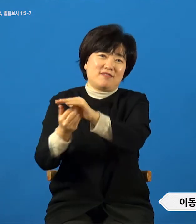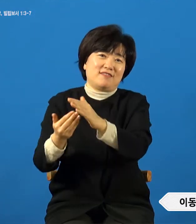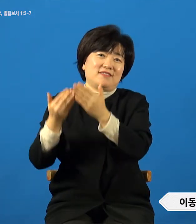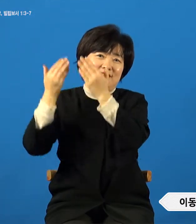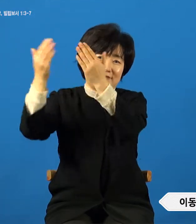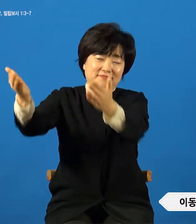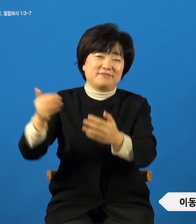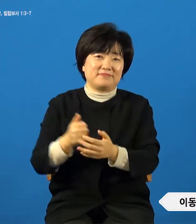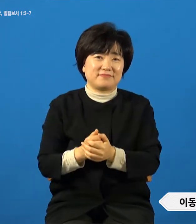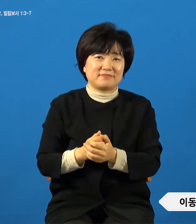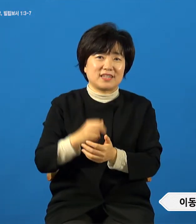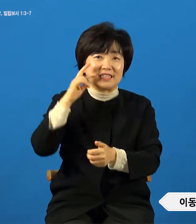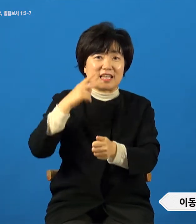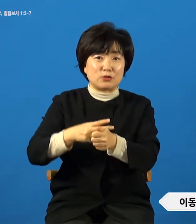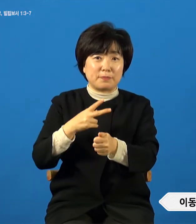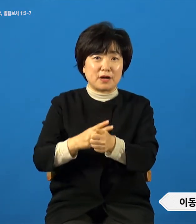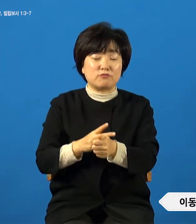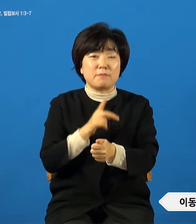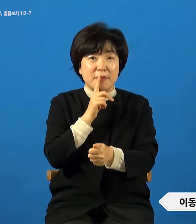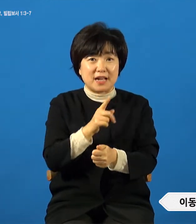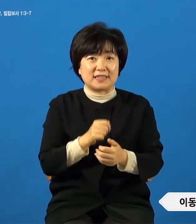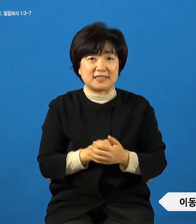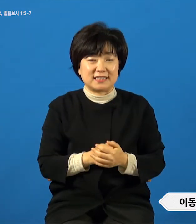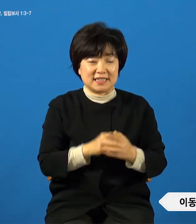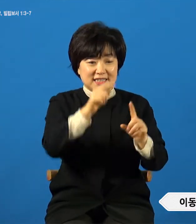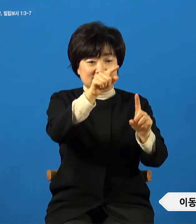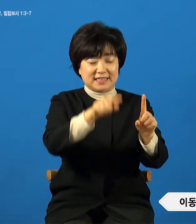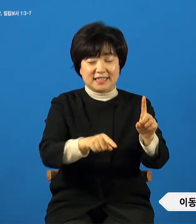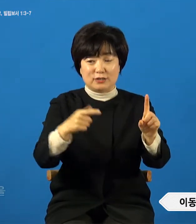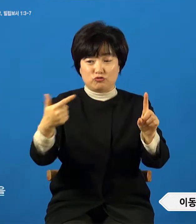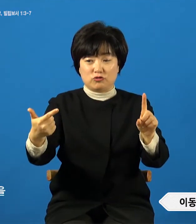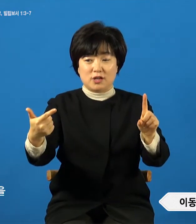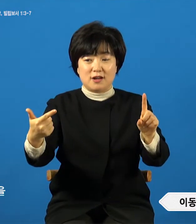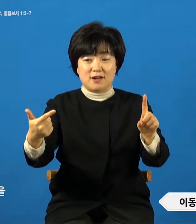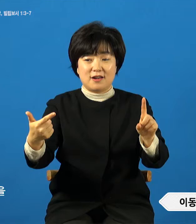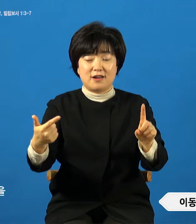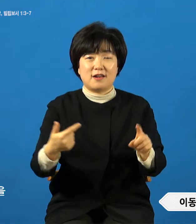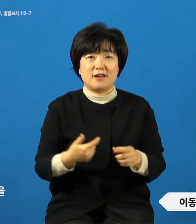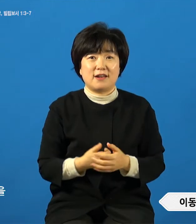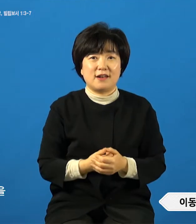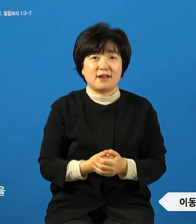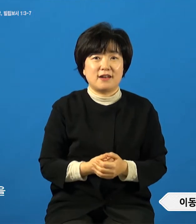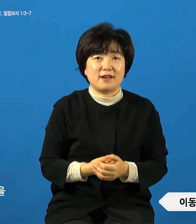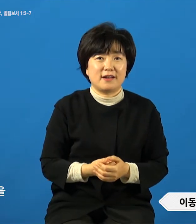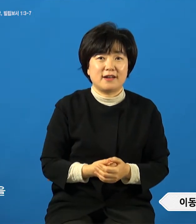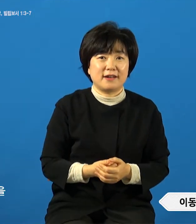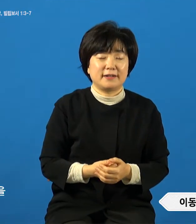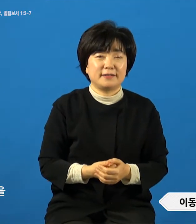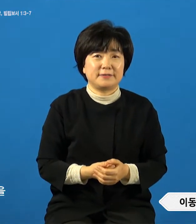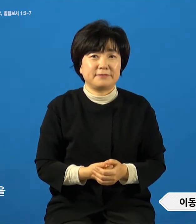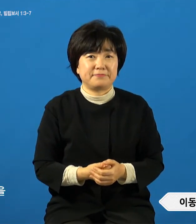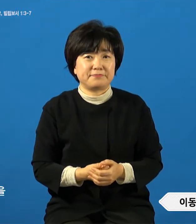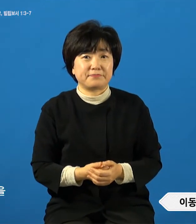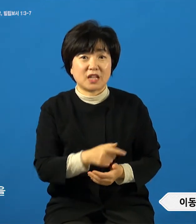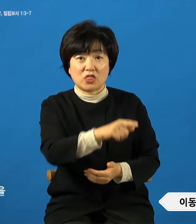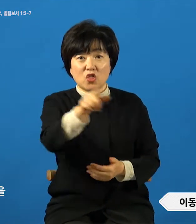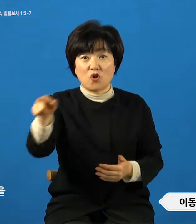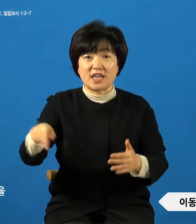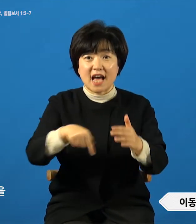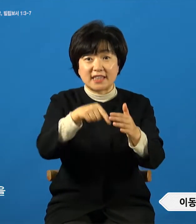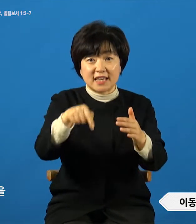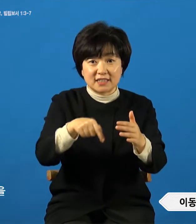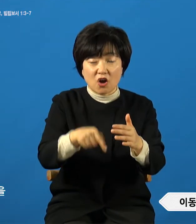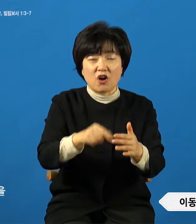믿었습니다. 그리고 이렇게 고백합니다. 이제 1장 6절을 같이 읽어보겠어요. 빌립보서 1장 6절 다 같이 시작. 너희